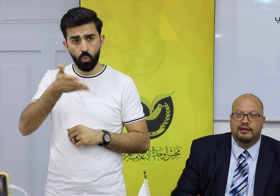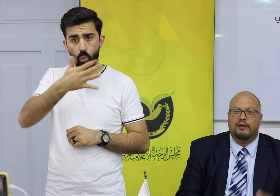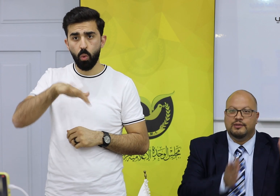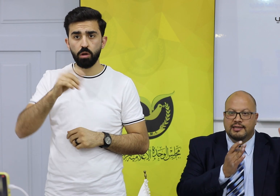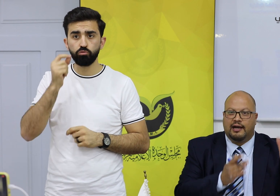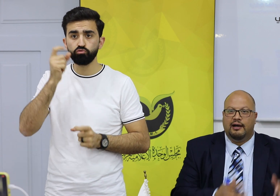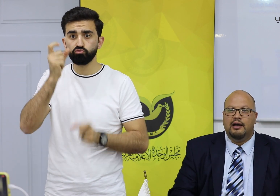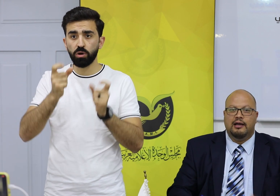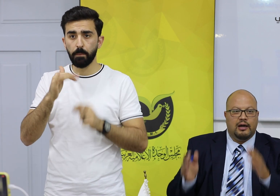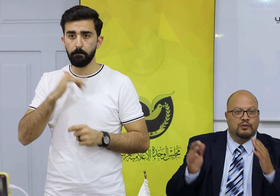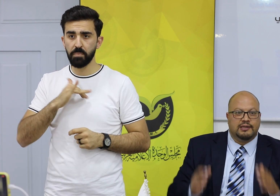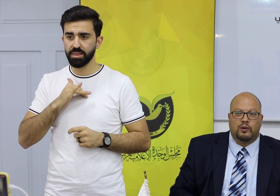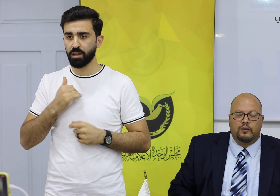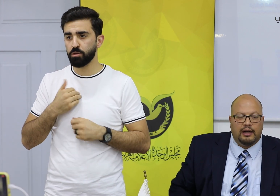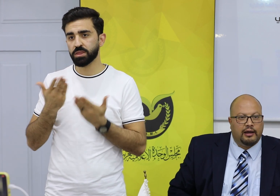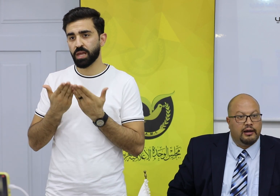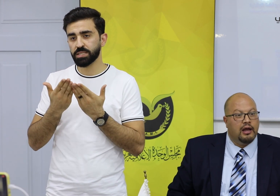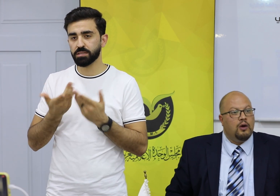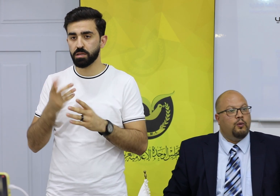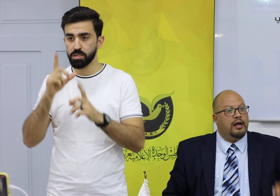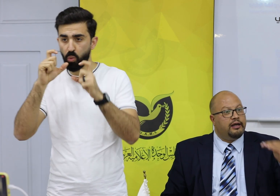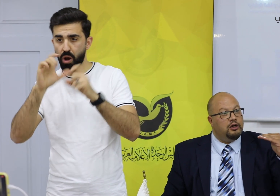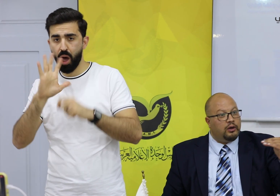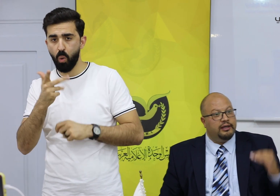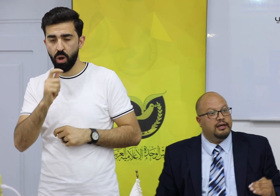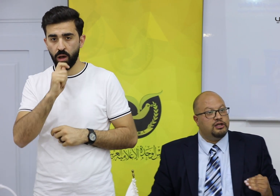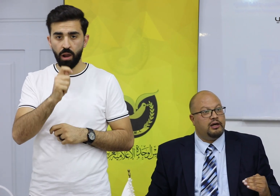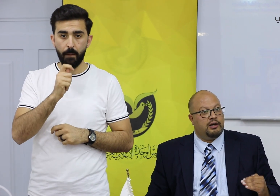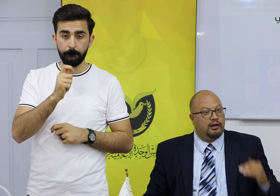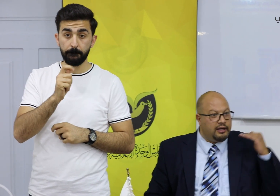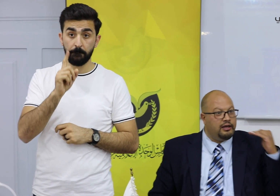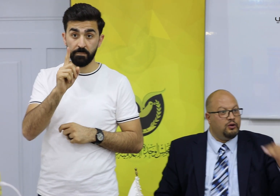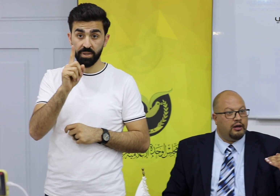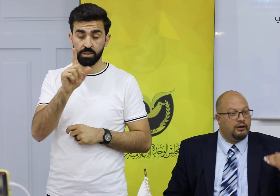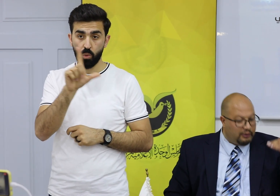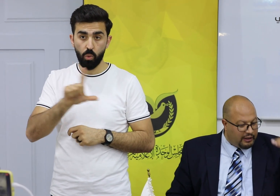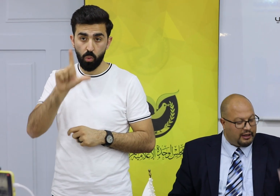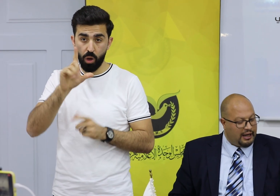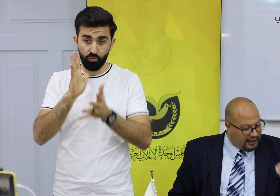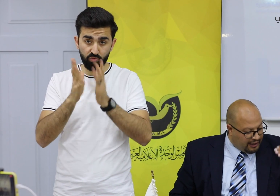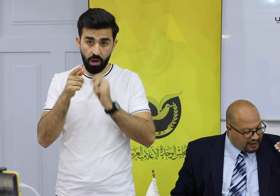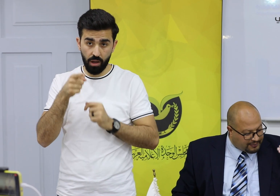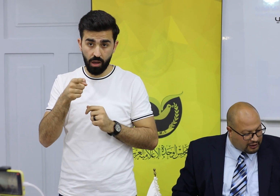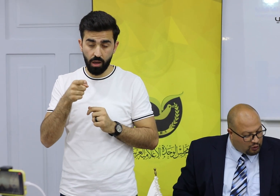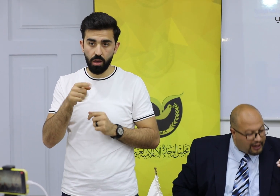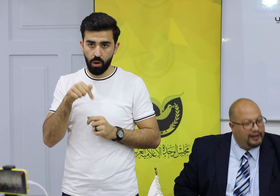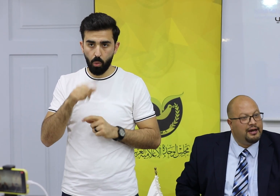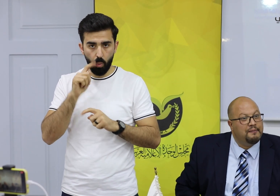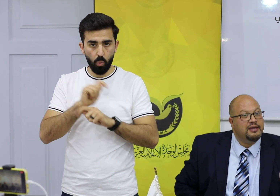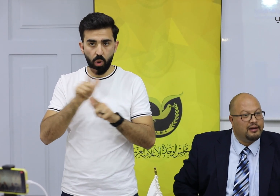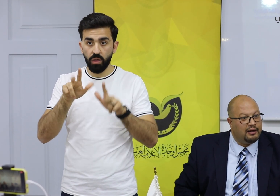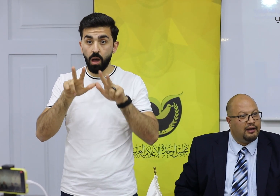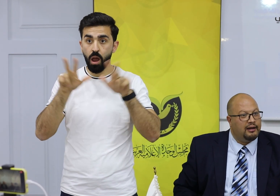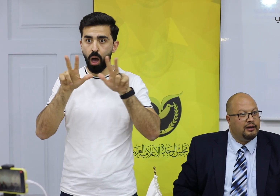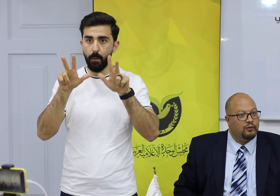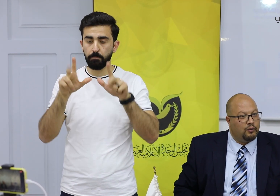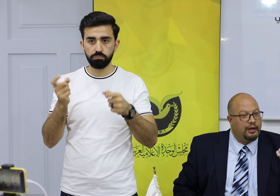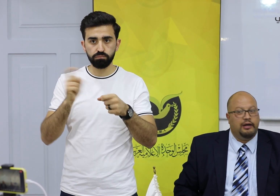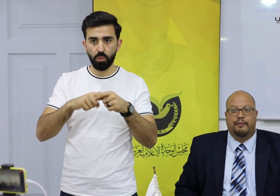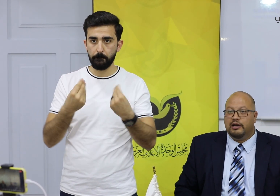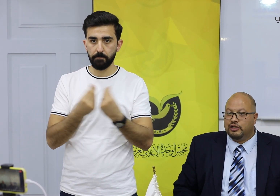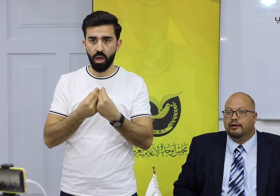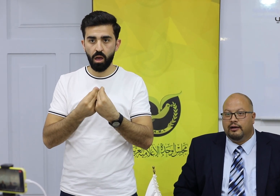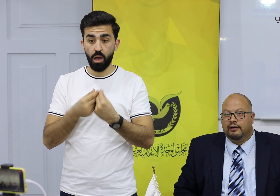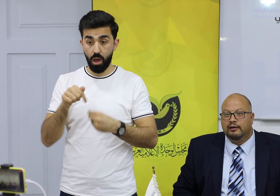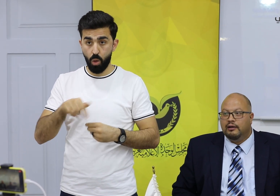مذيع يا مذيعة يا مصور وإلى آخره، ولكن لغة الإشارة هي لغة يعني أصبحت لغة إعلامية الآن،